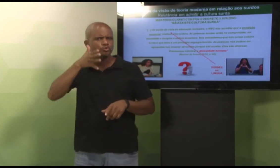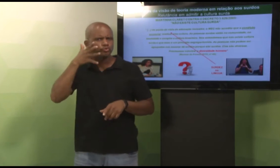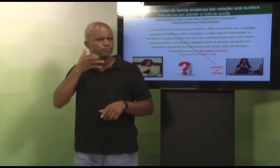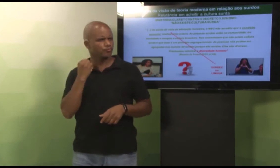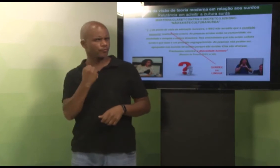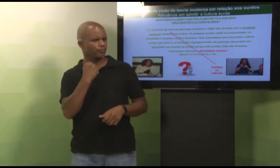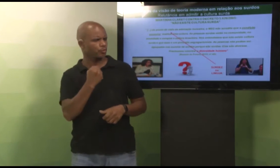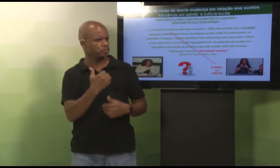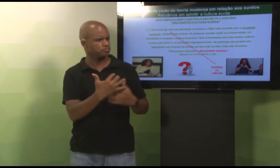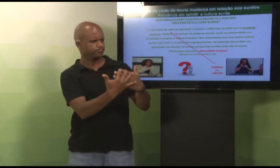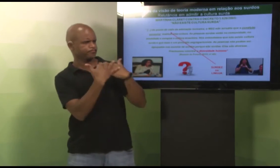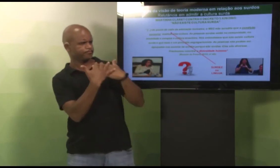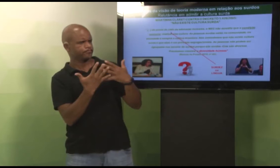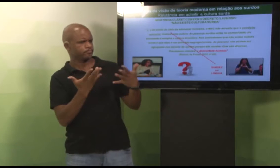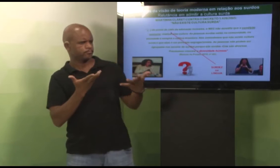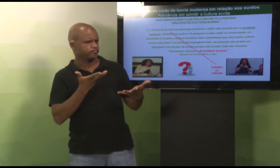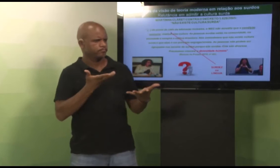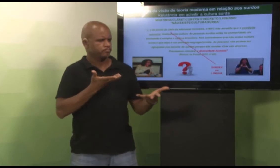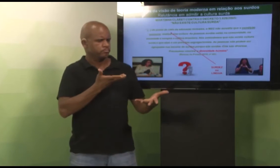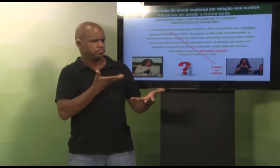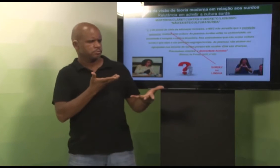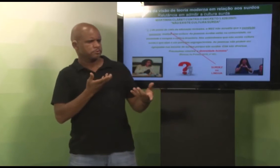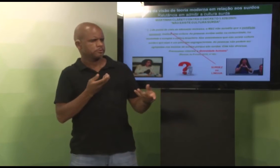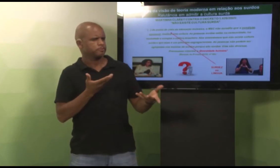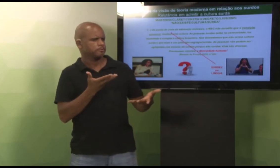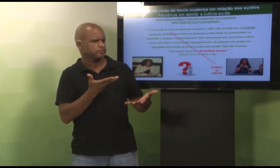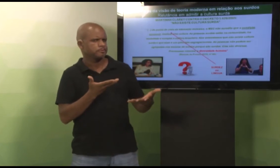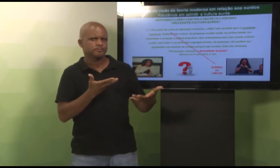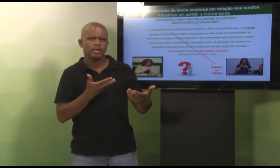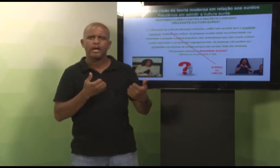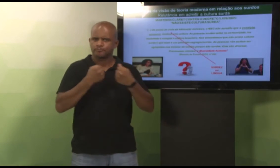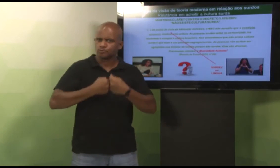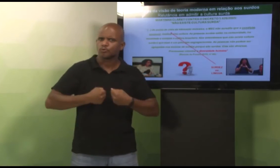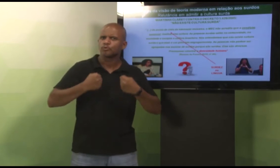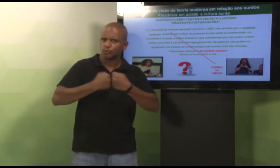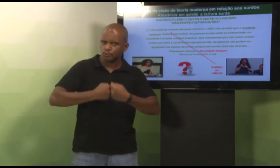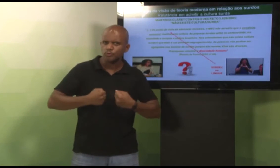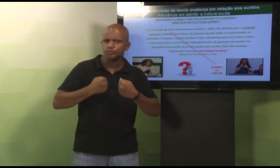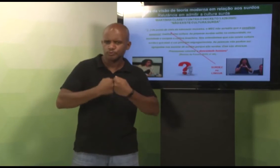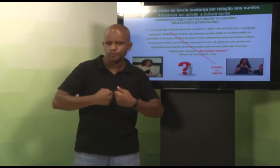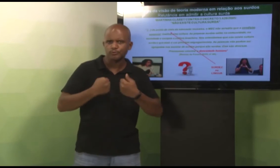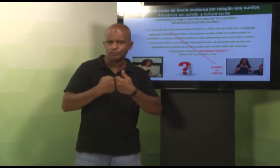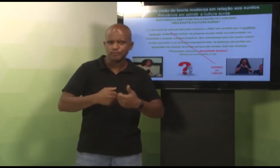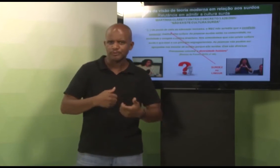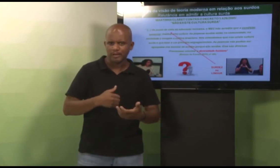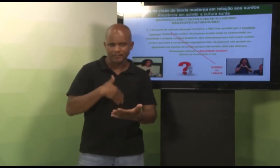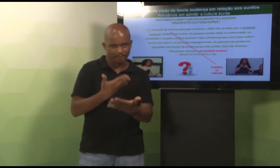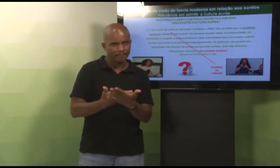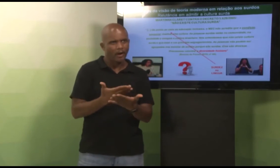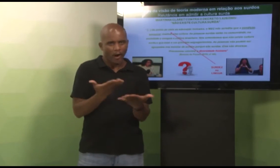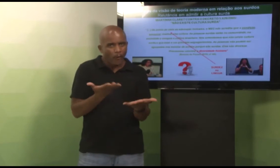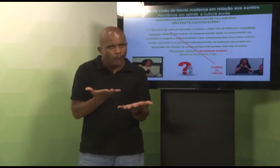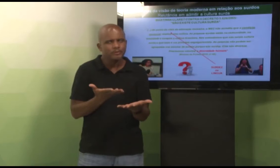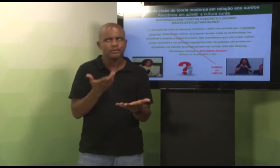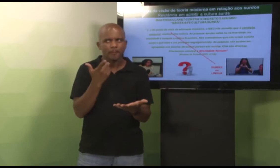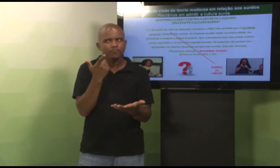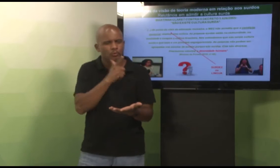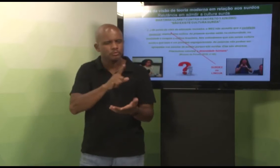Então, a maioria ouvinte percebeu que o discurso dos surdos é forte, ou seja, houve um